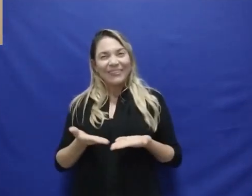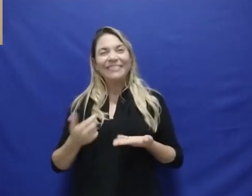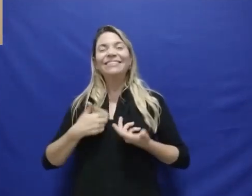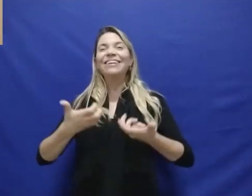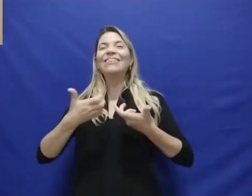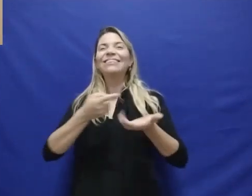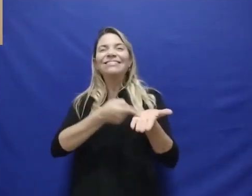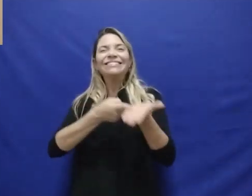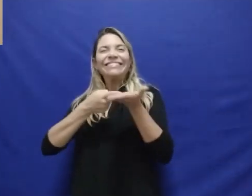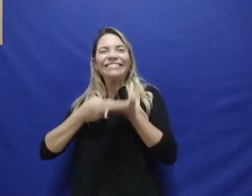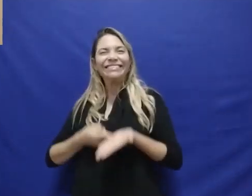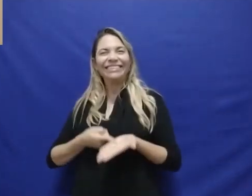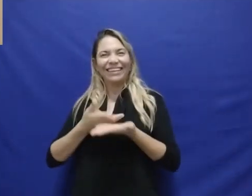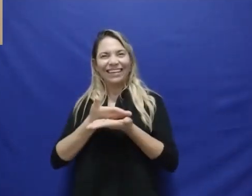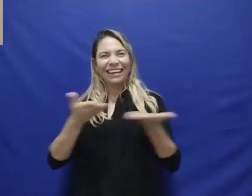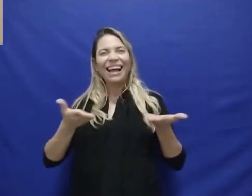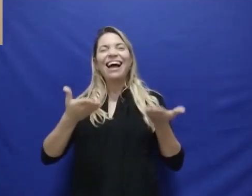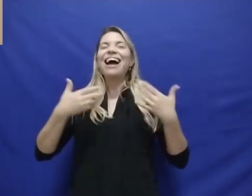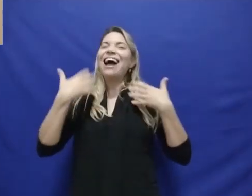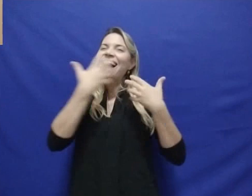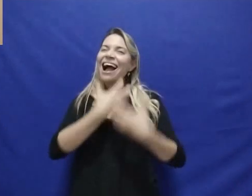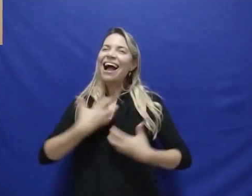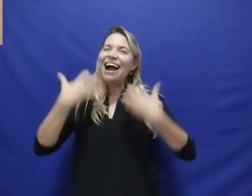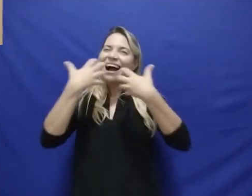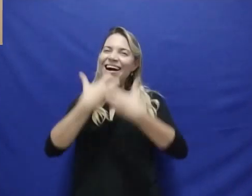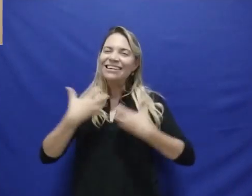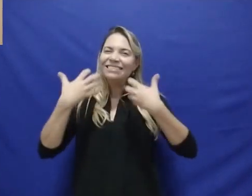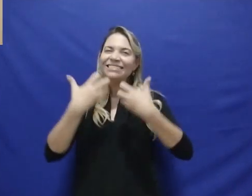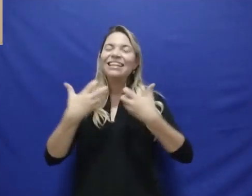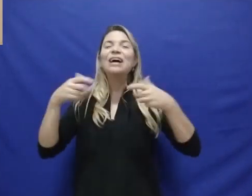nós vamos cantar o hino Usa Senhor